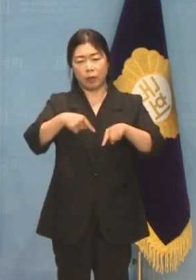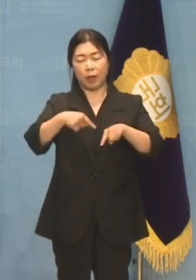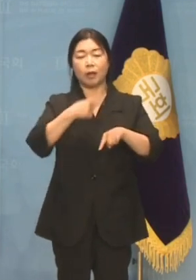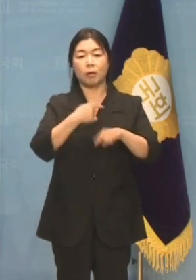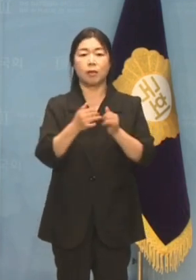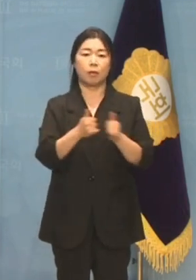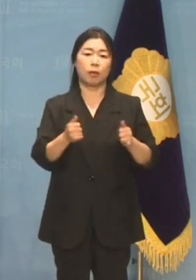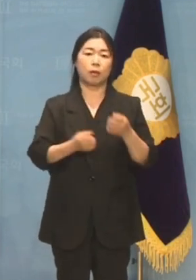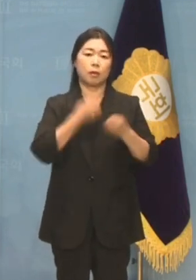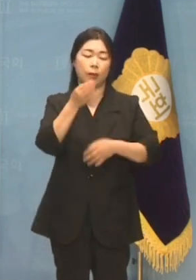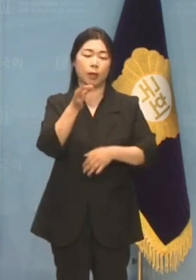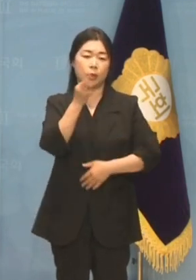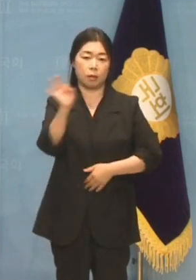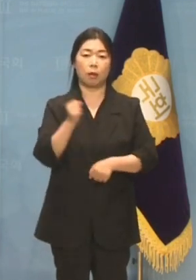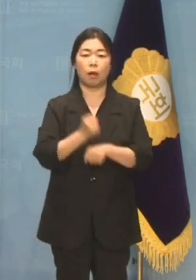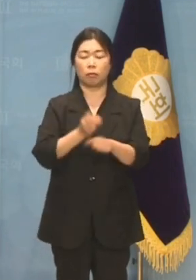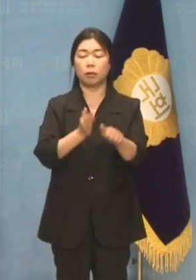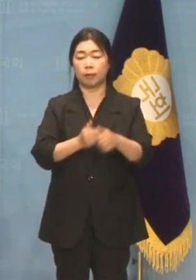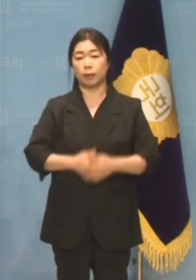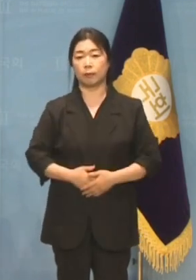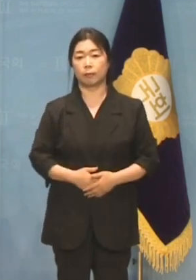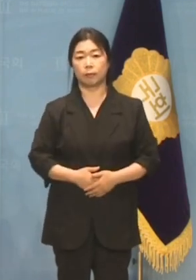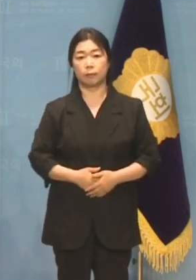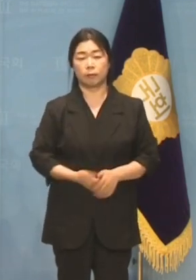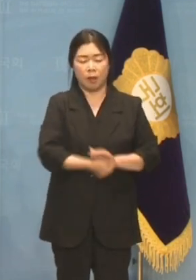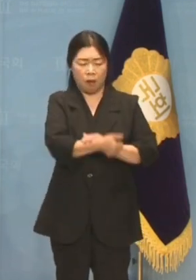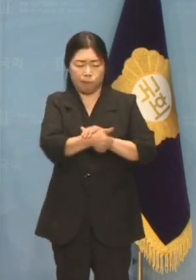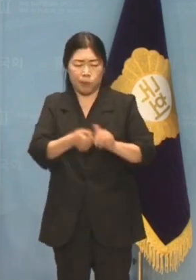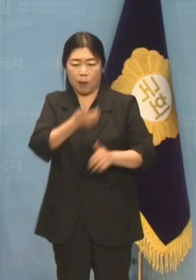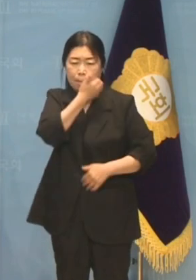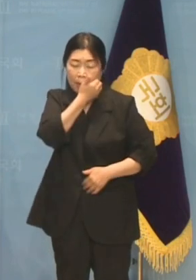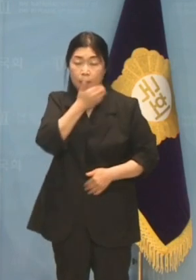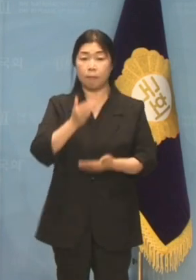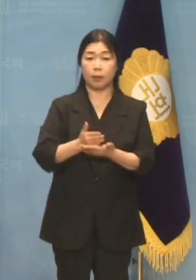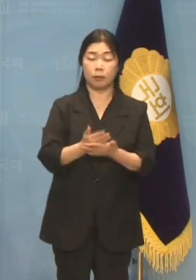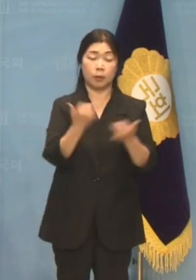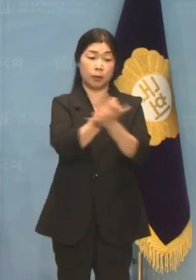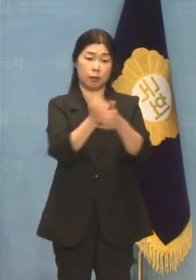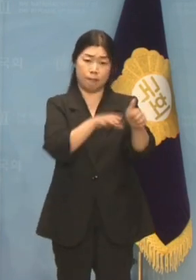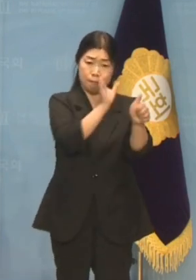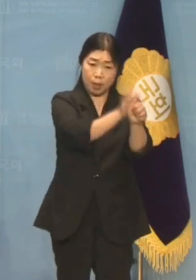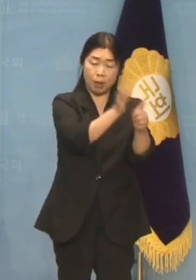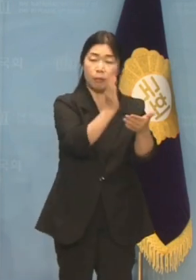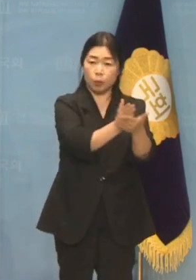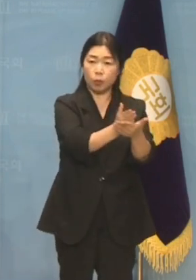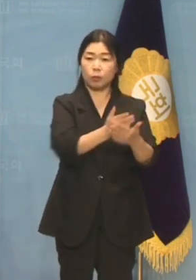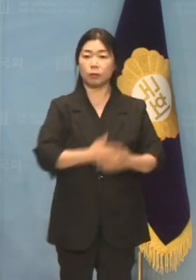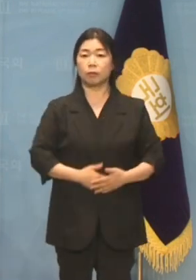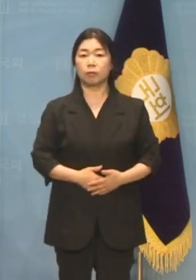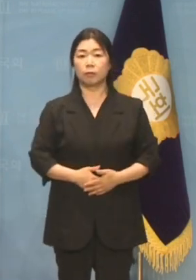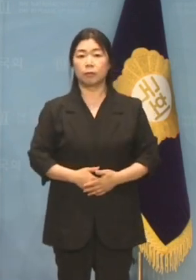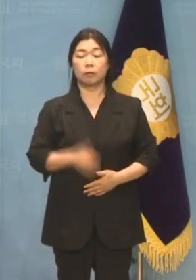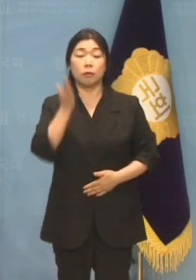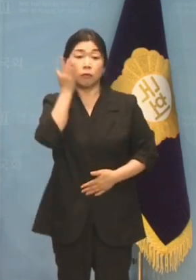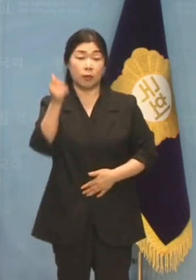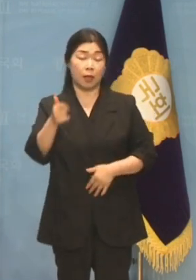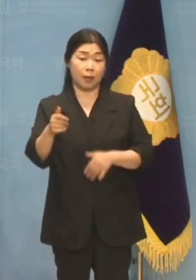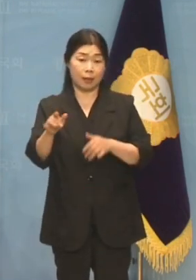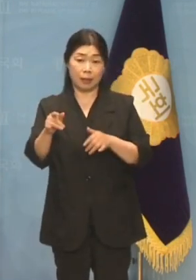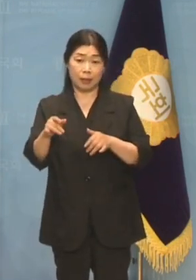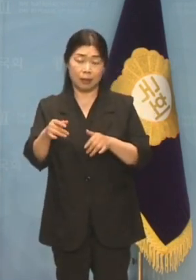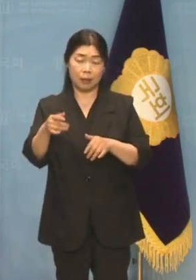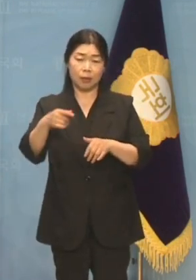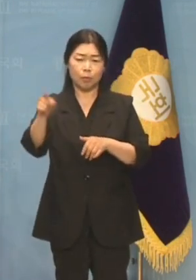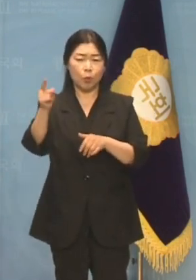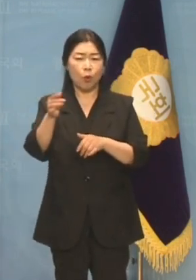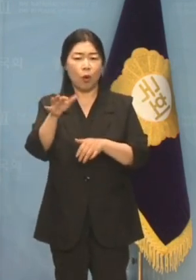자백하기 바랍니다. 비겁하게 친인척과 측근에게 책임을 전가한 김기현 대표는